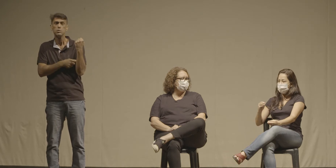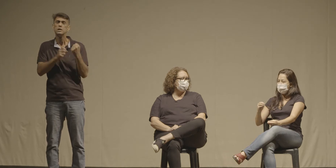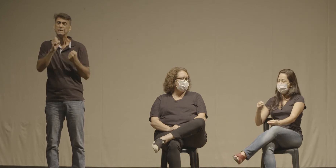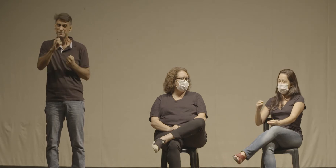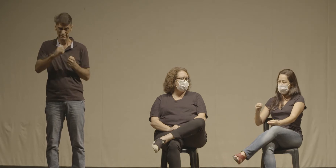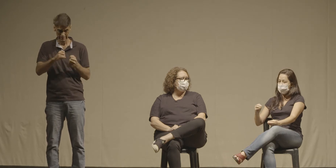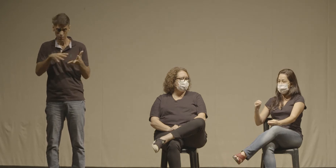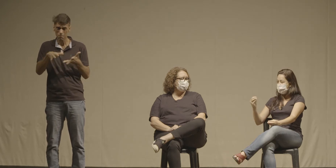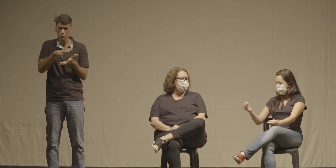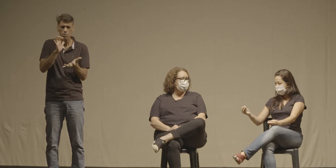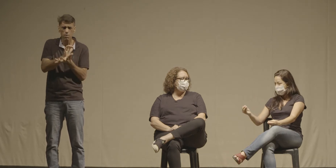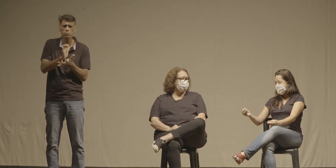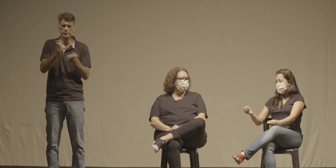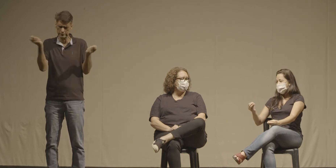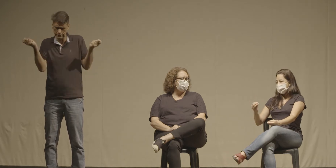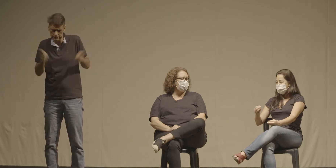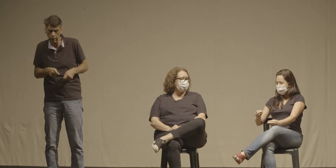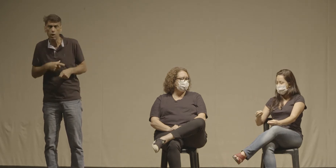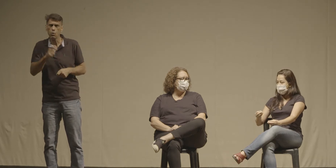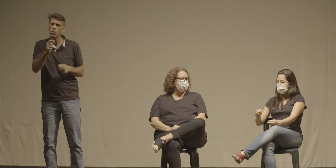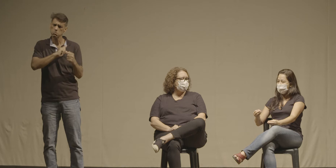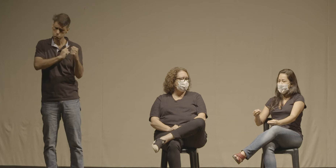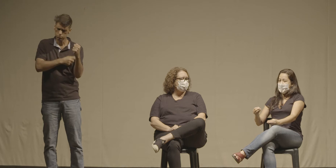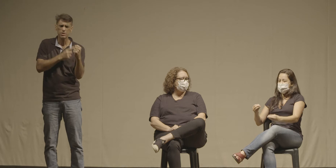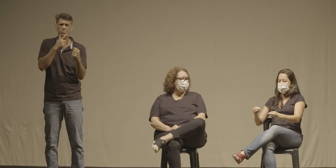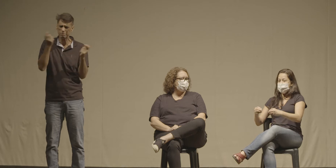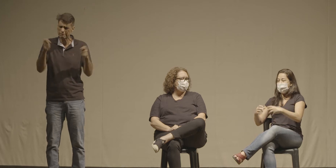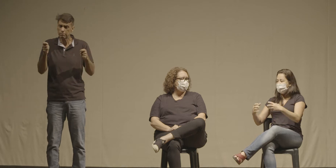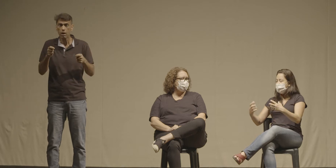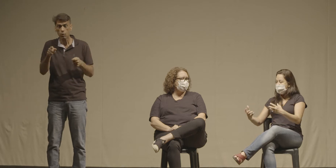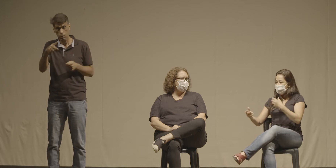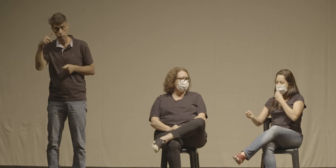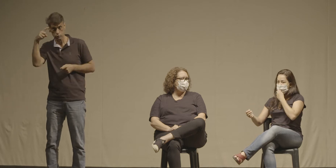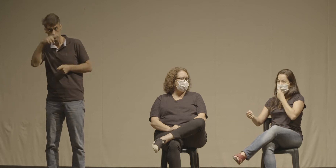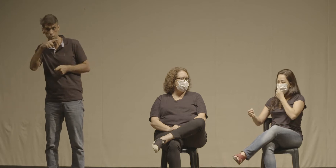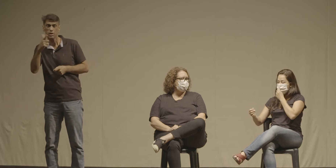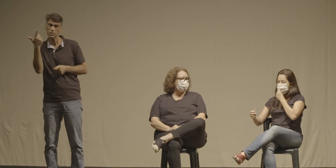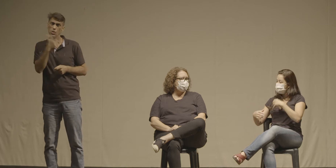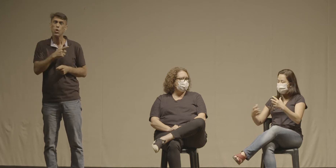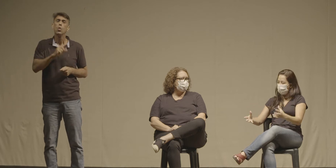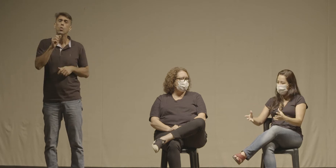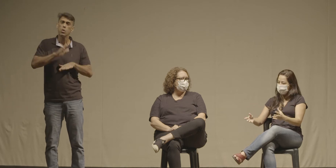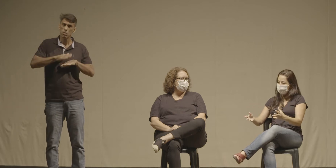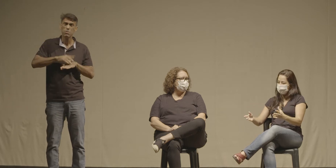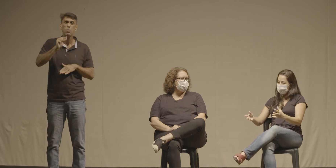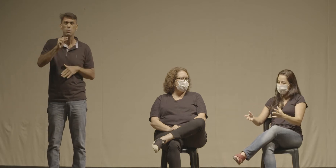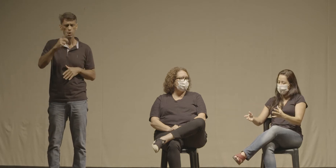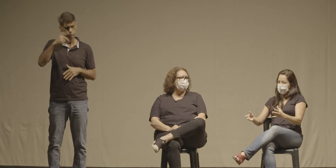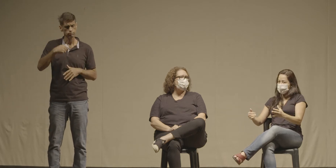fortalece o movimento de que é possível, apesar de difícil, a gente está fortalecendo a autoestima de um